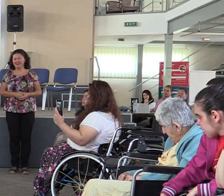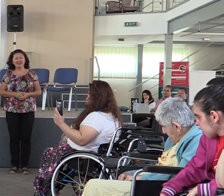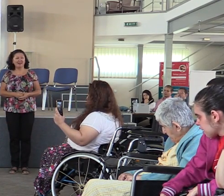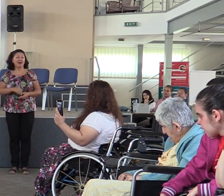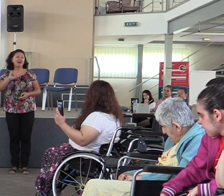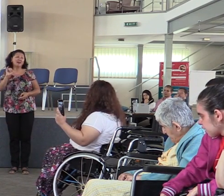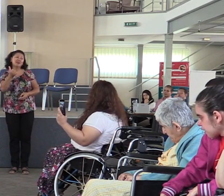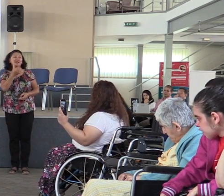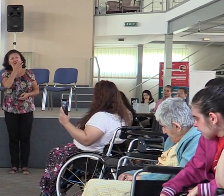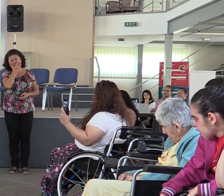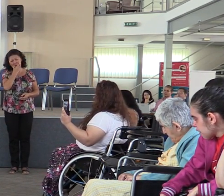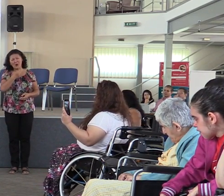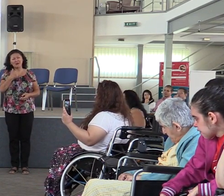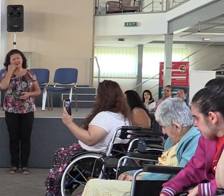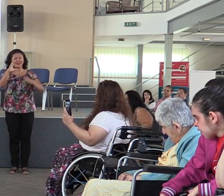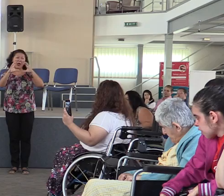Și este frumos.